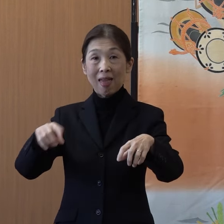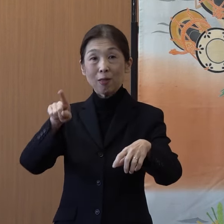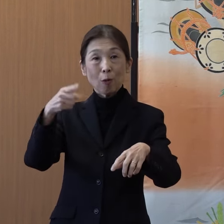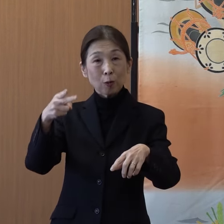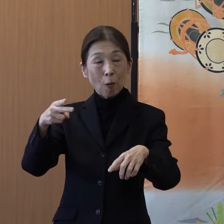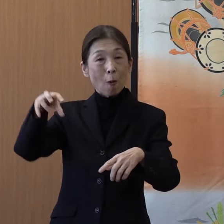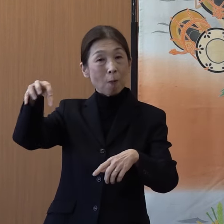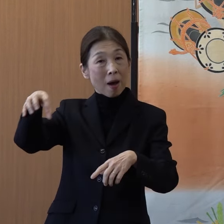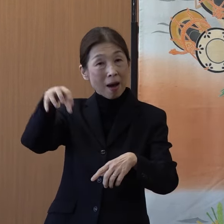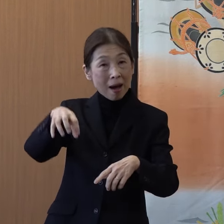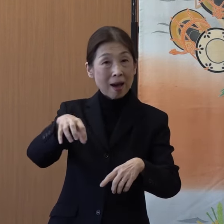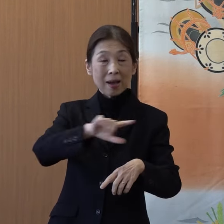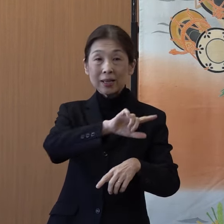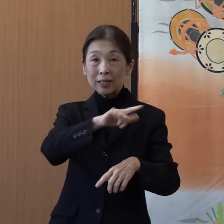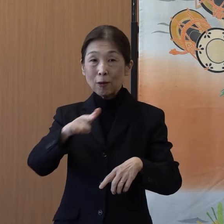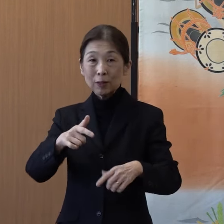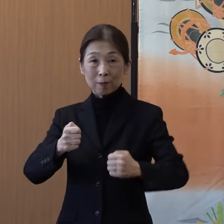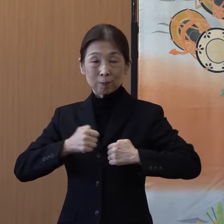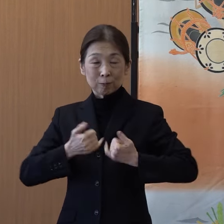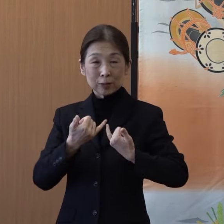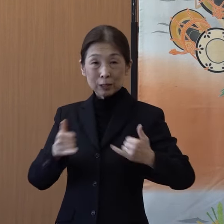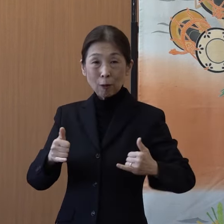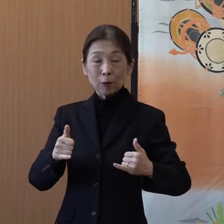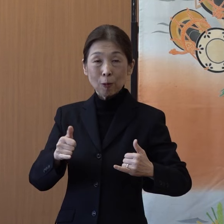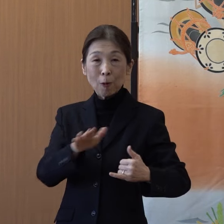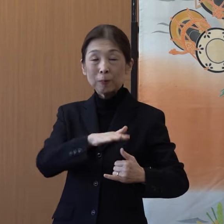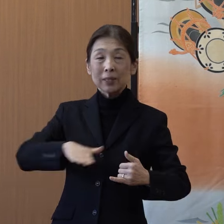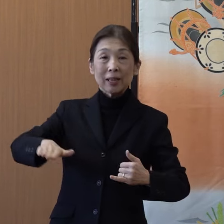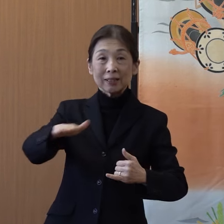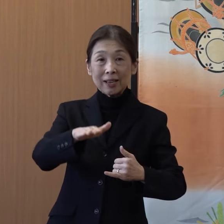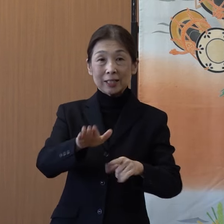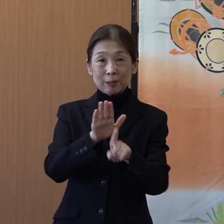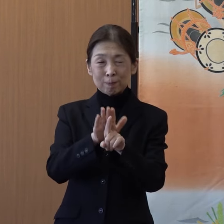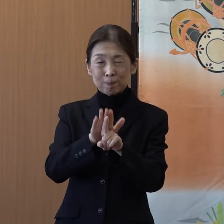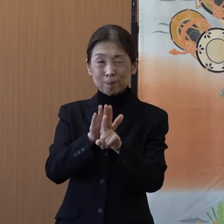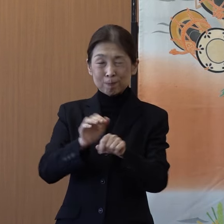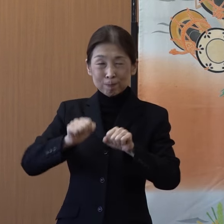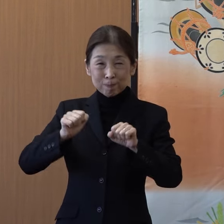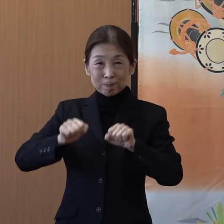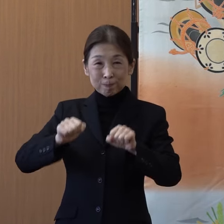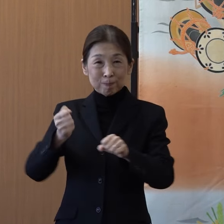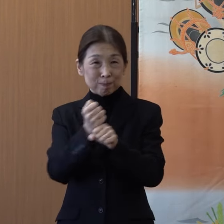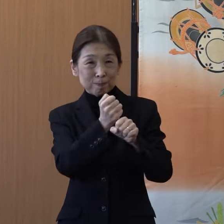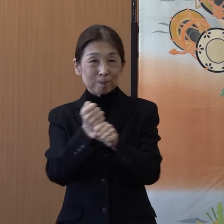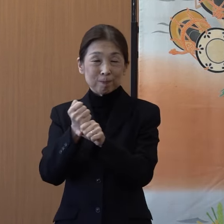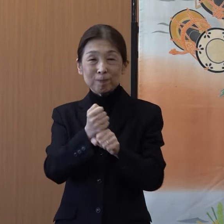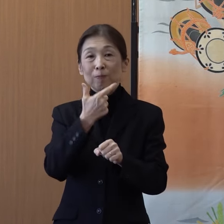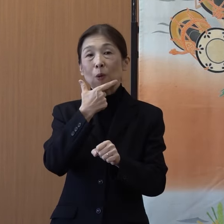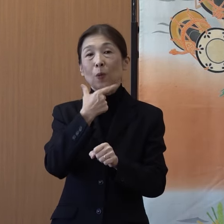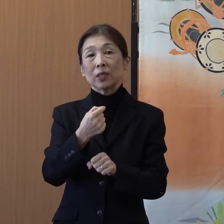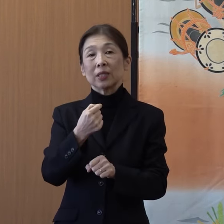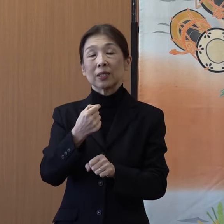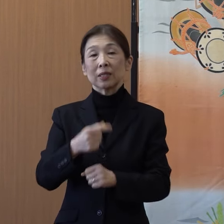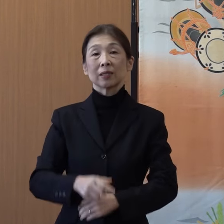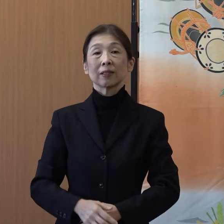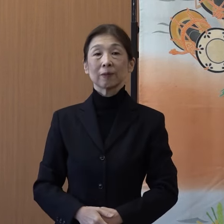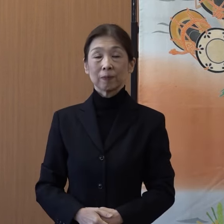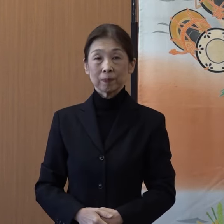めランナーの皆さんに元気を届けていただきたいと思います。